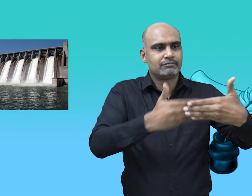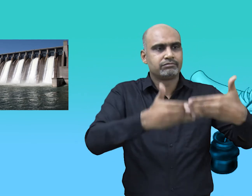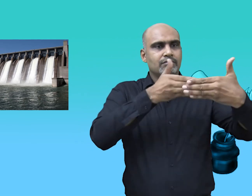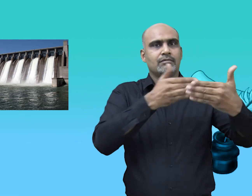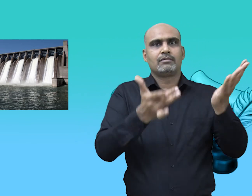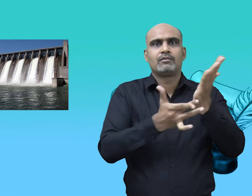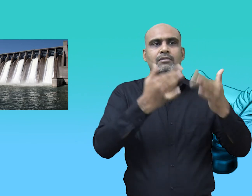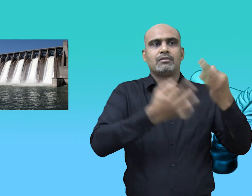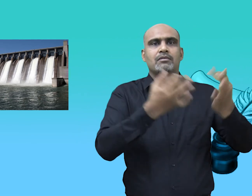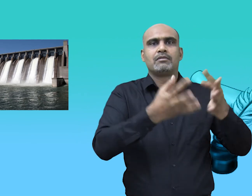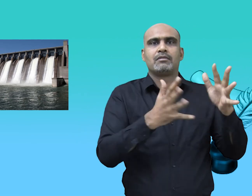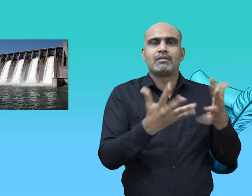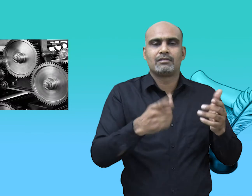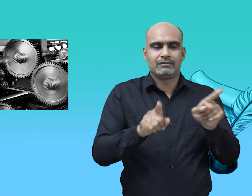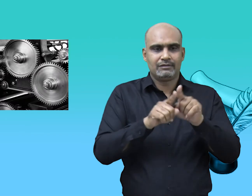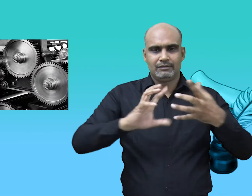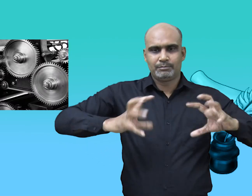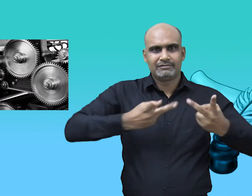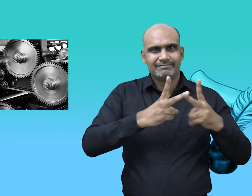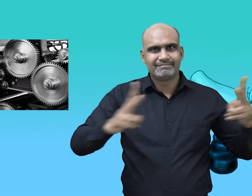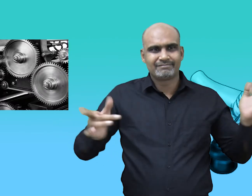उन तकनीकों के माध्यम से यहाँ पर बांध बनाए जाते हैं